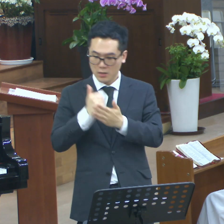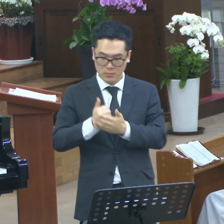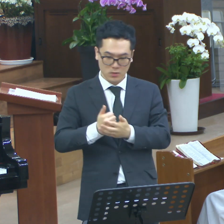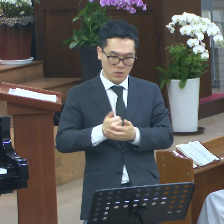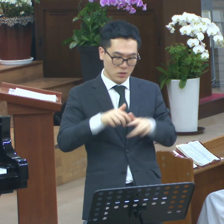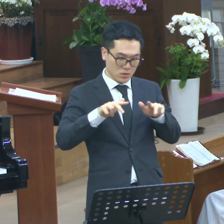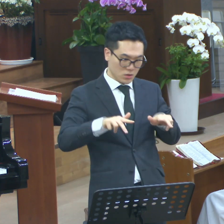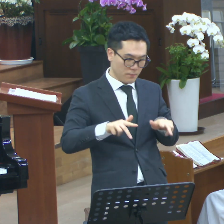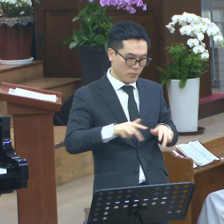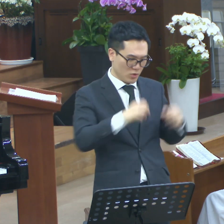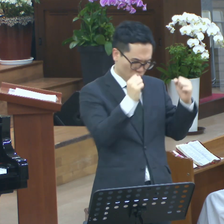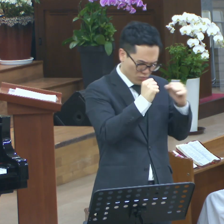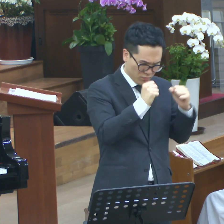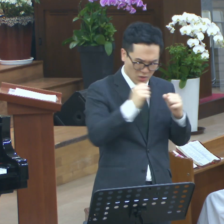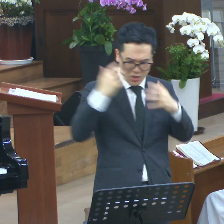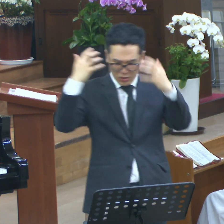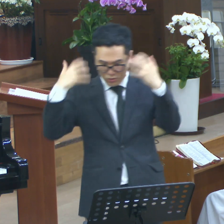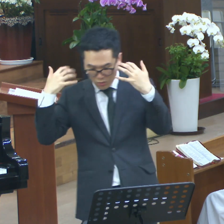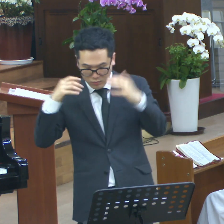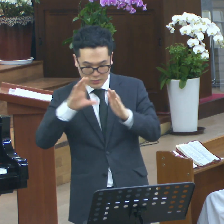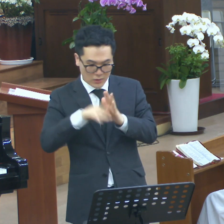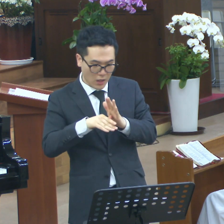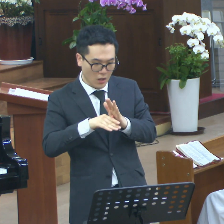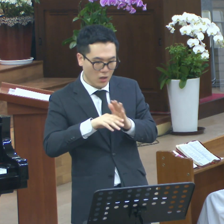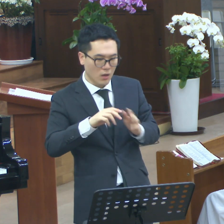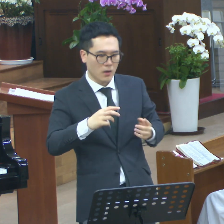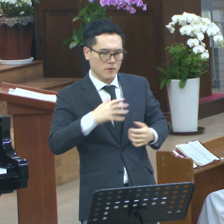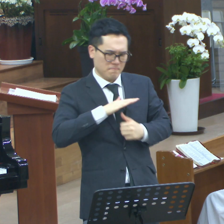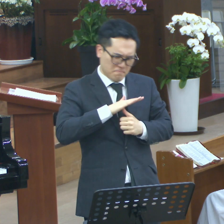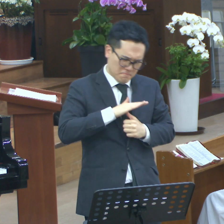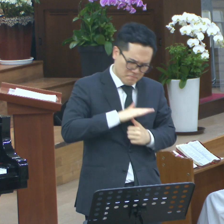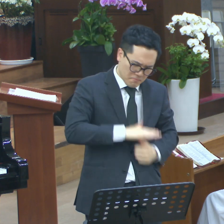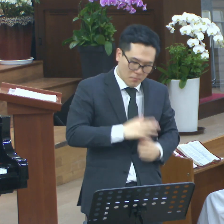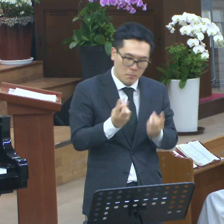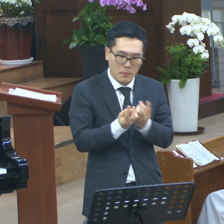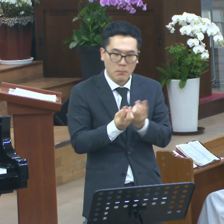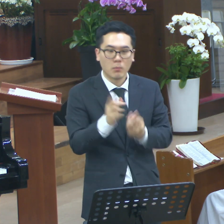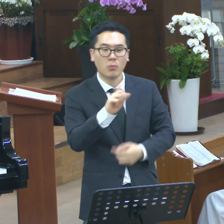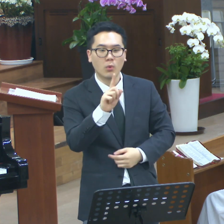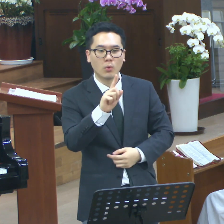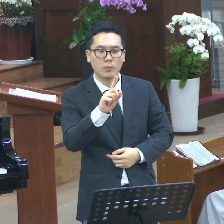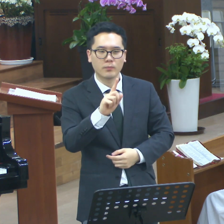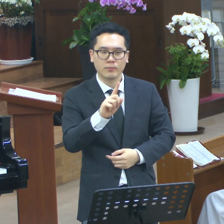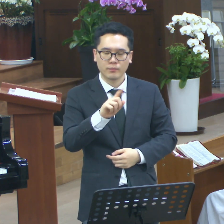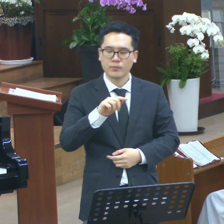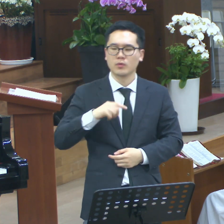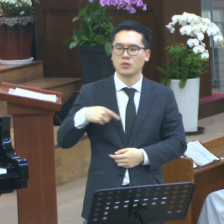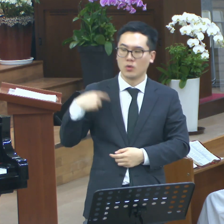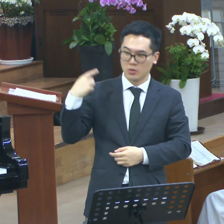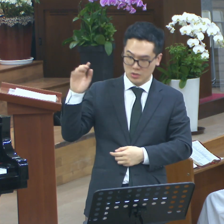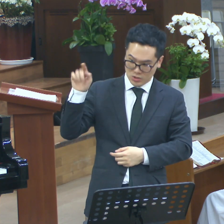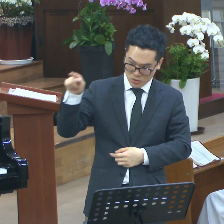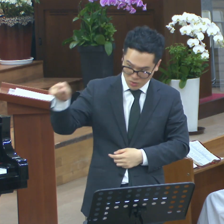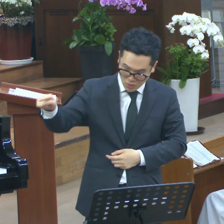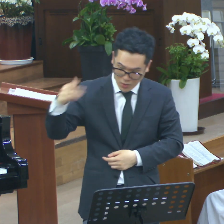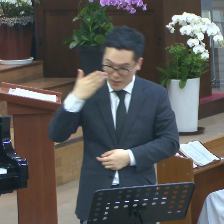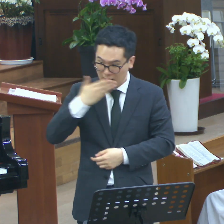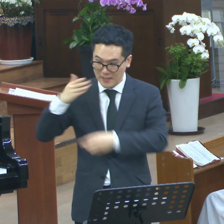어떻게 견디냐면 가나안 땅이 있다는 약속을 제시하심으로 견디게 하시는 거예요. 오늘 이 세상을 사는 것도